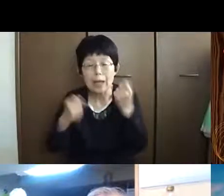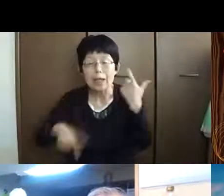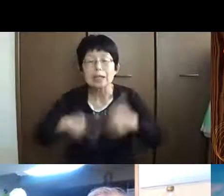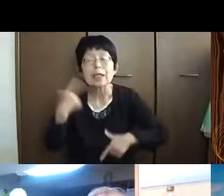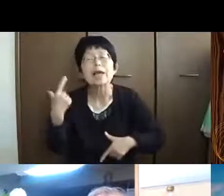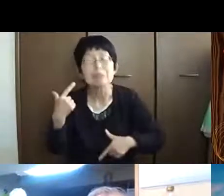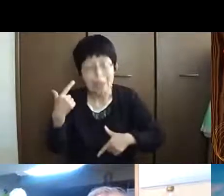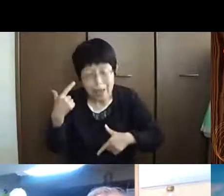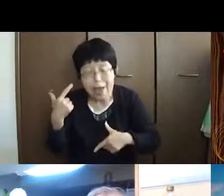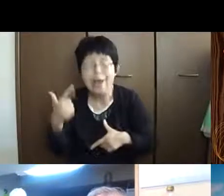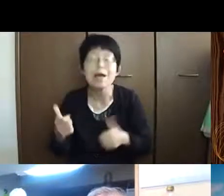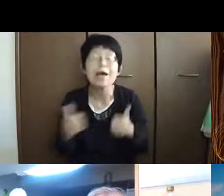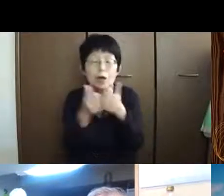会というのに